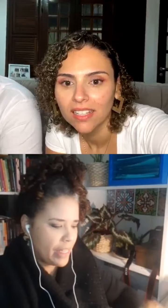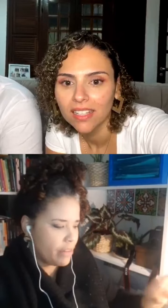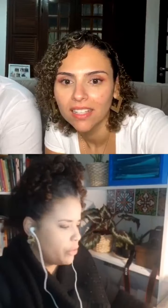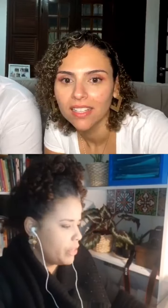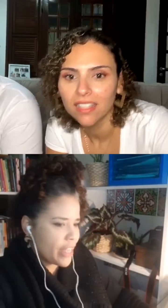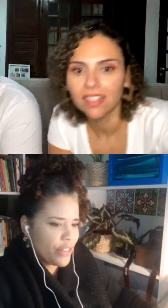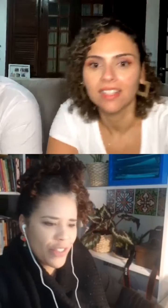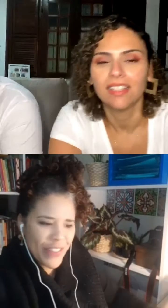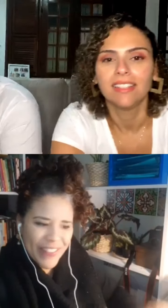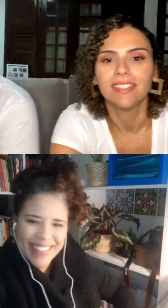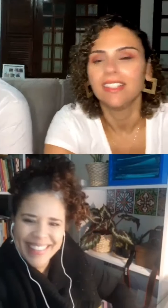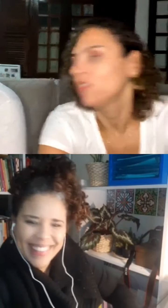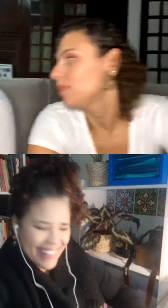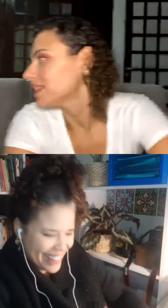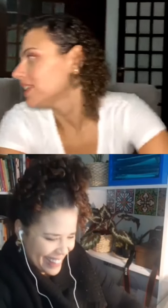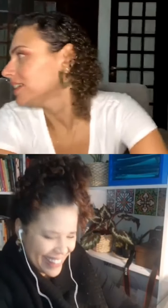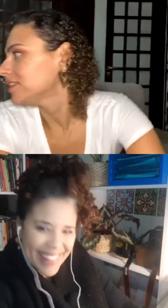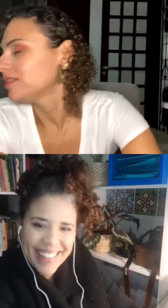à vontade.